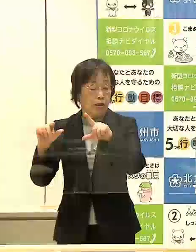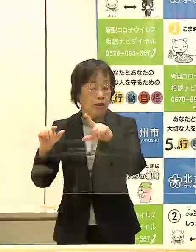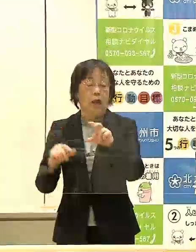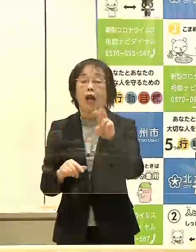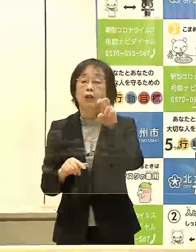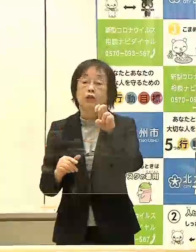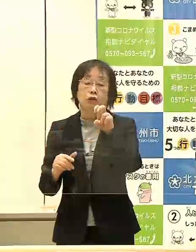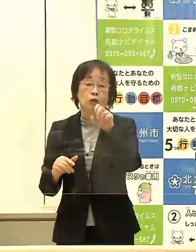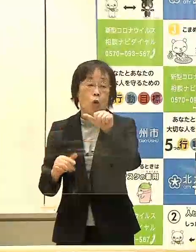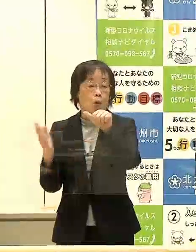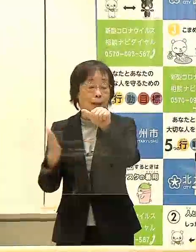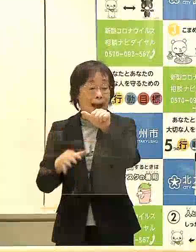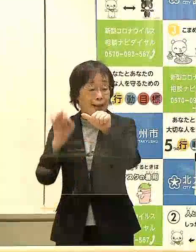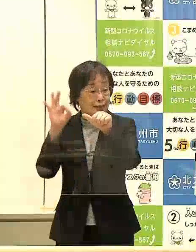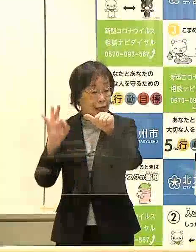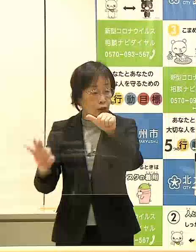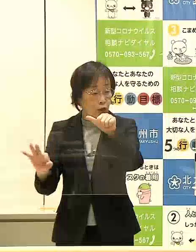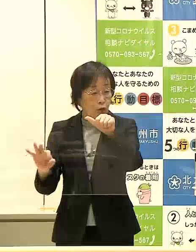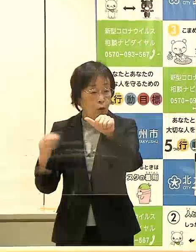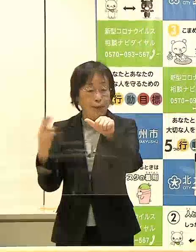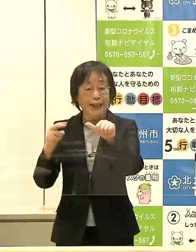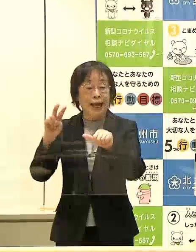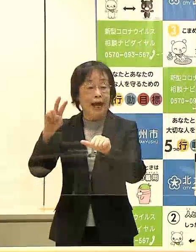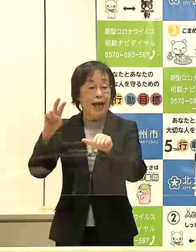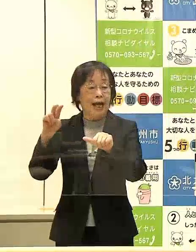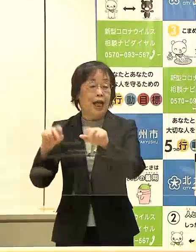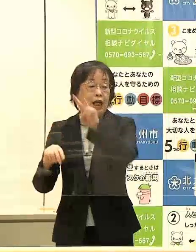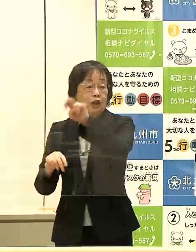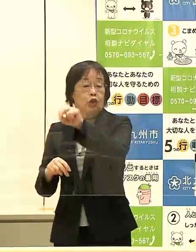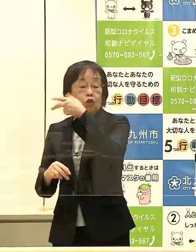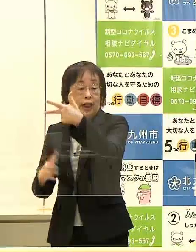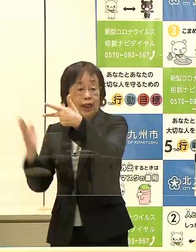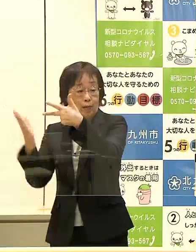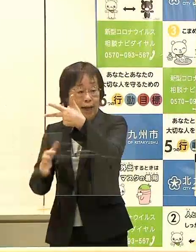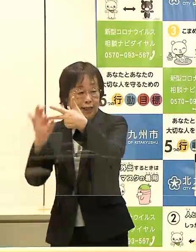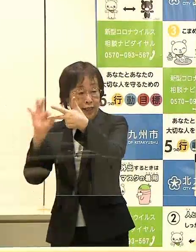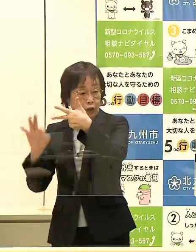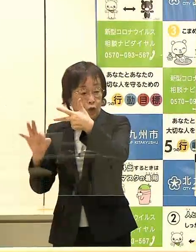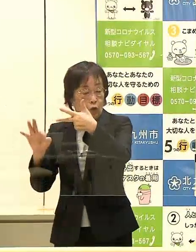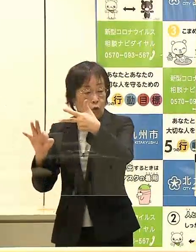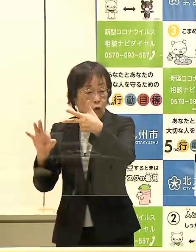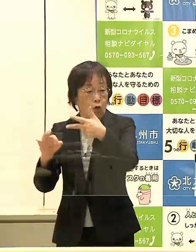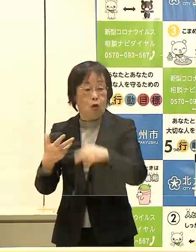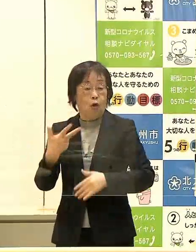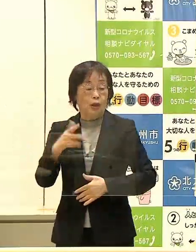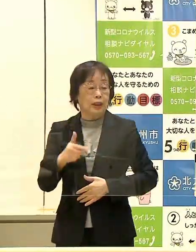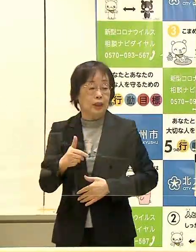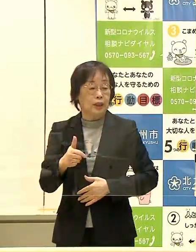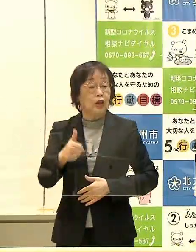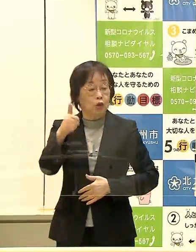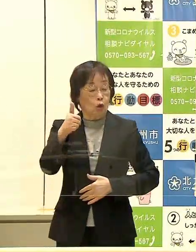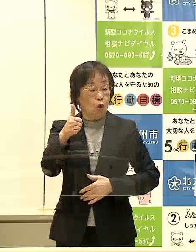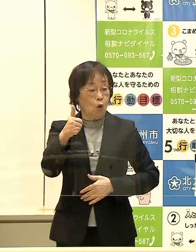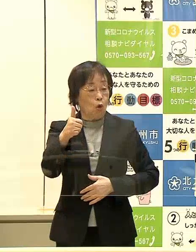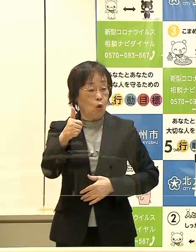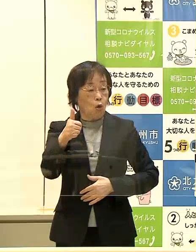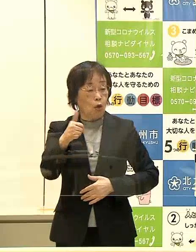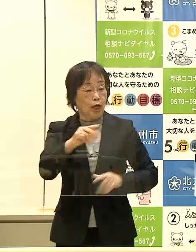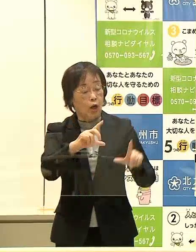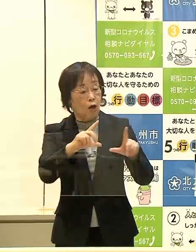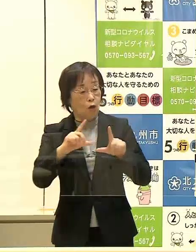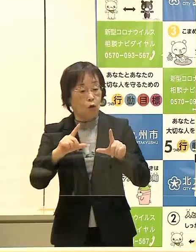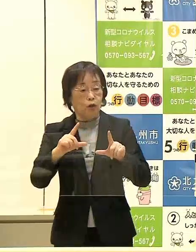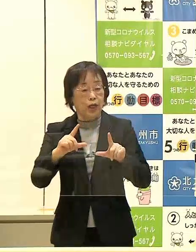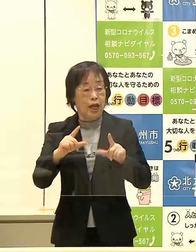位あのー今回市長からも英国運用にトップうというのを感じ始めた